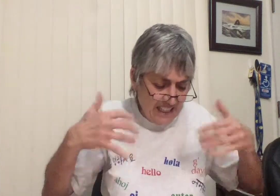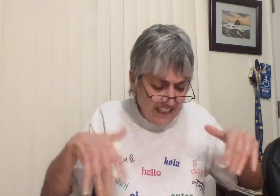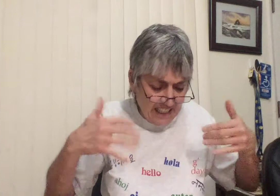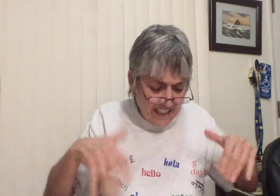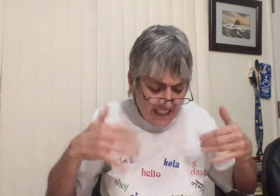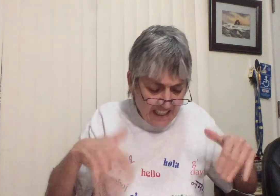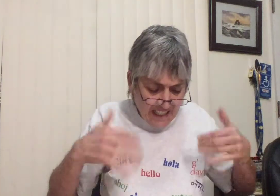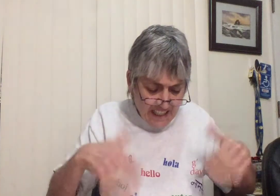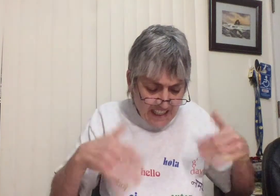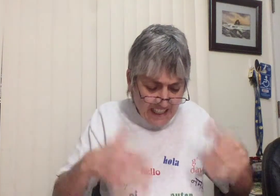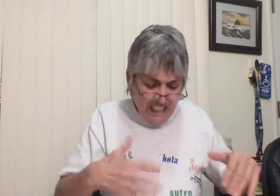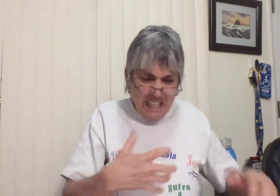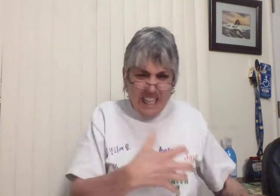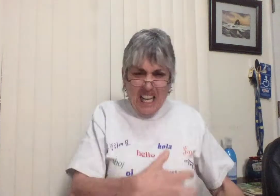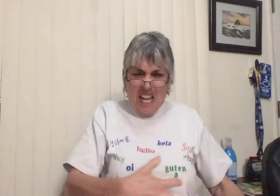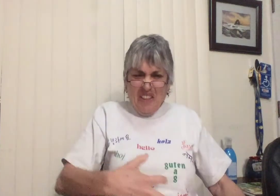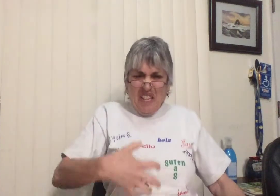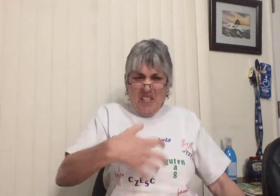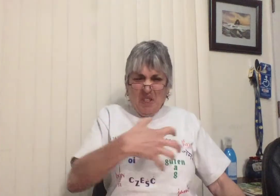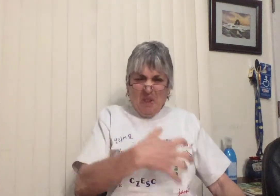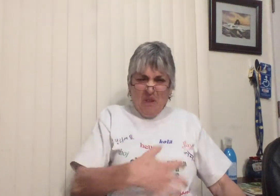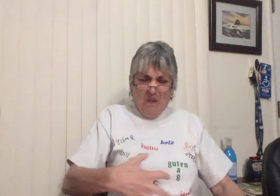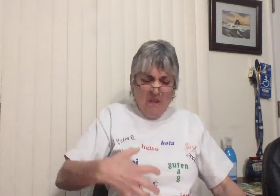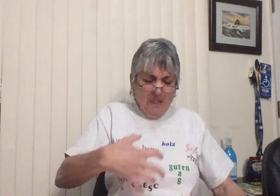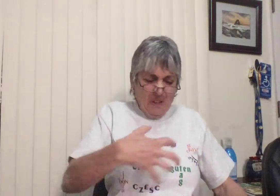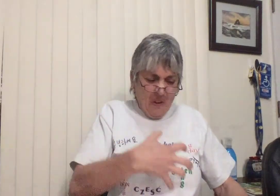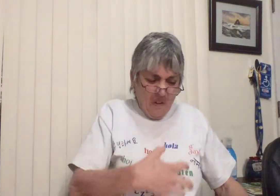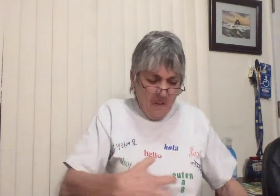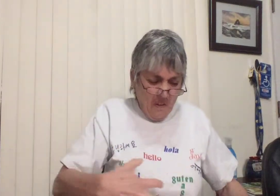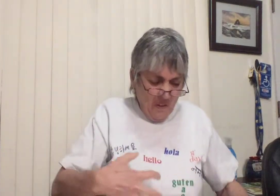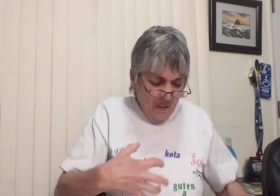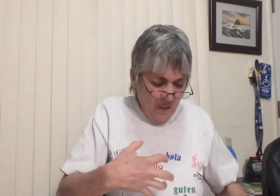¡Ay! ¡Qué disgusto!